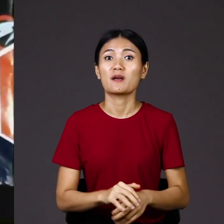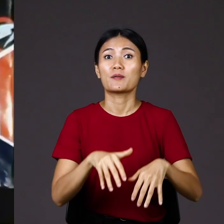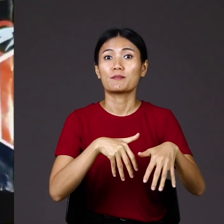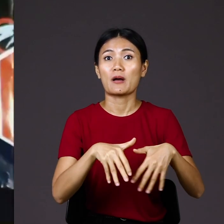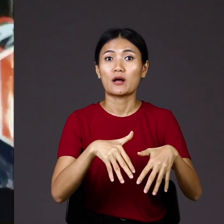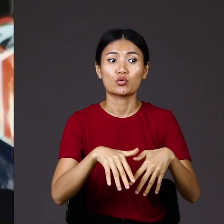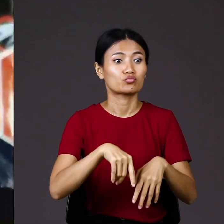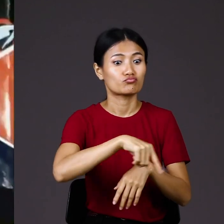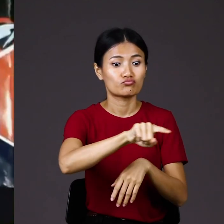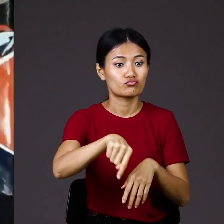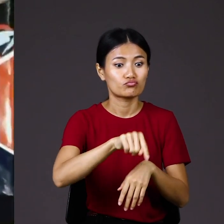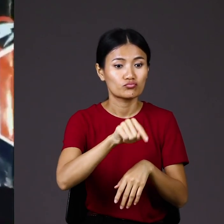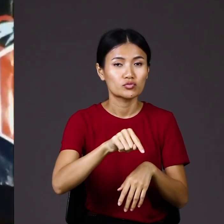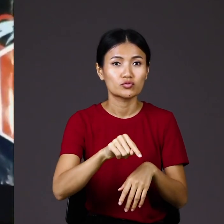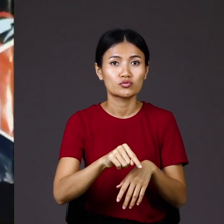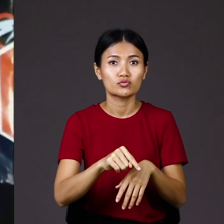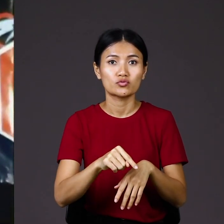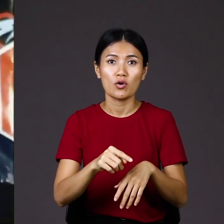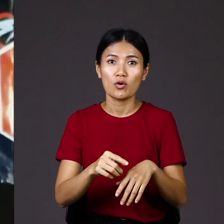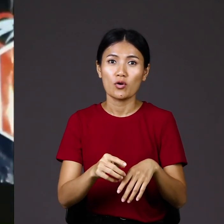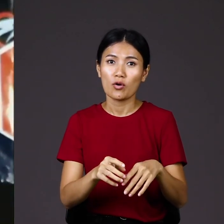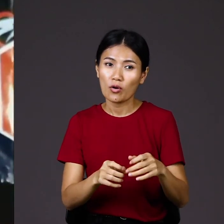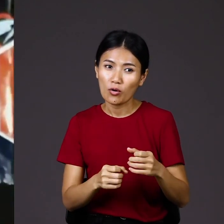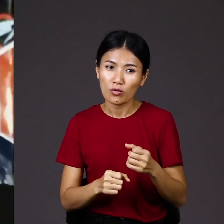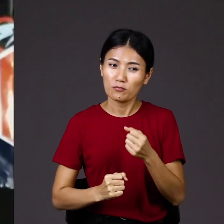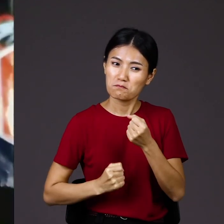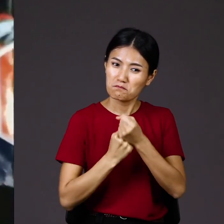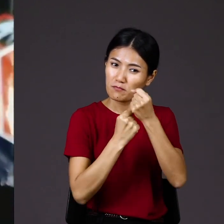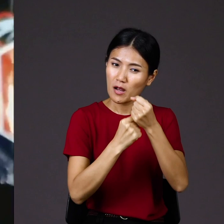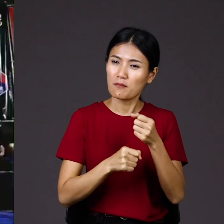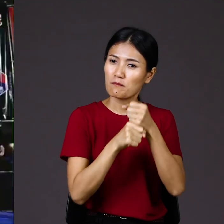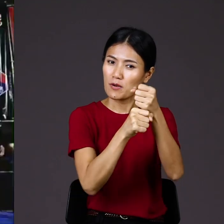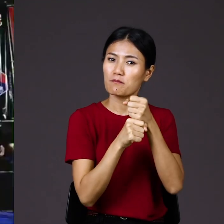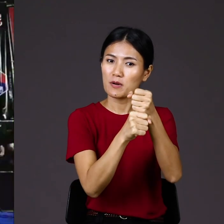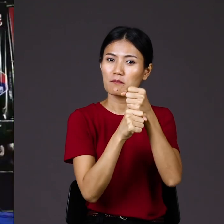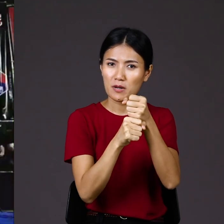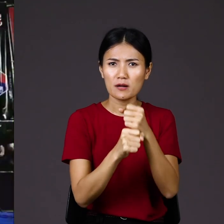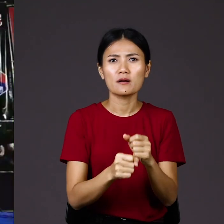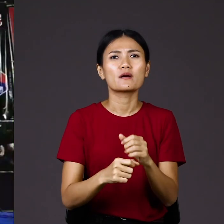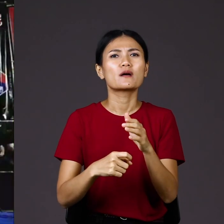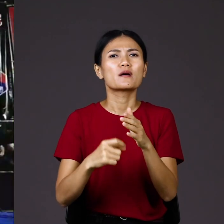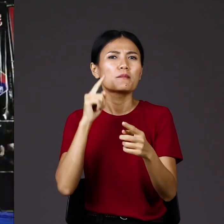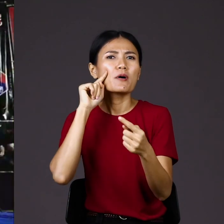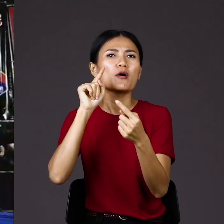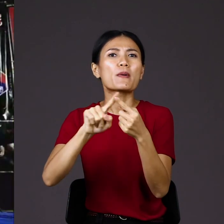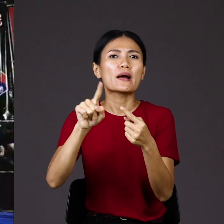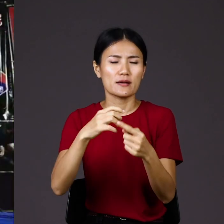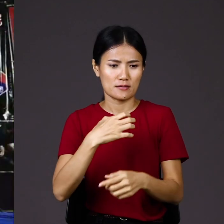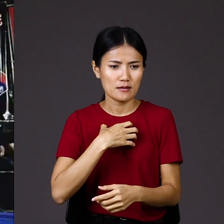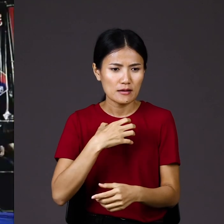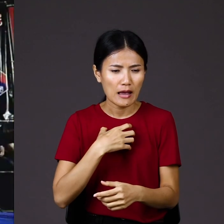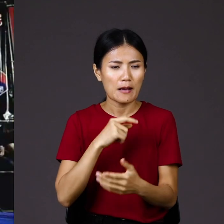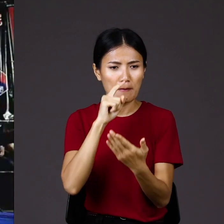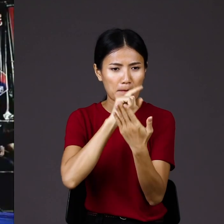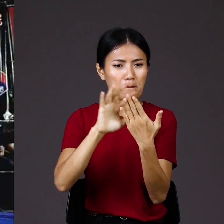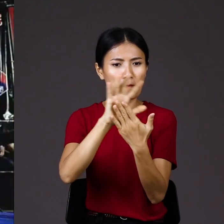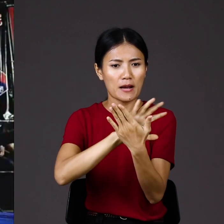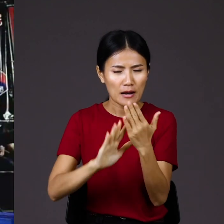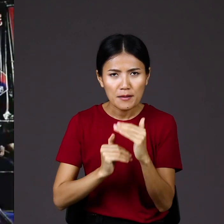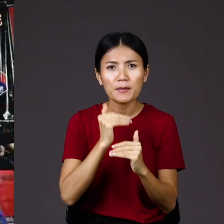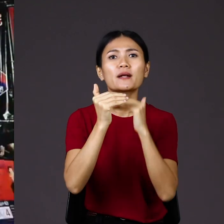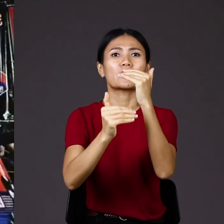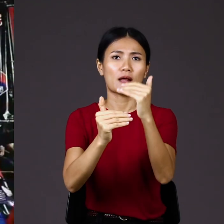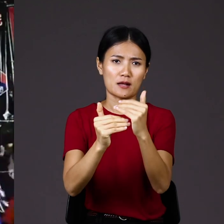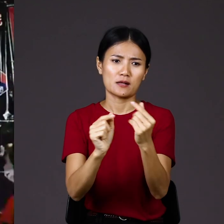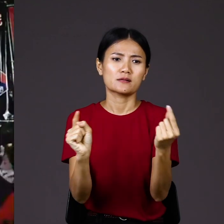พ่อแม่พี่น้องครับคนต่างๆเหล่านี้ร่วมสู้มาเพื่อสังคมที่ดีกว่าให้กับพวกเราให้กับคนลูกหลานของ